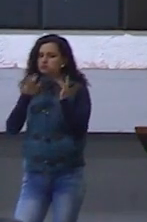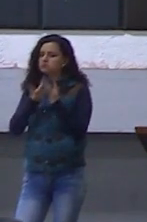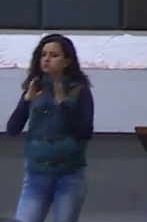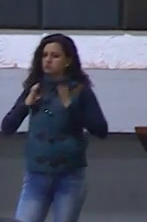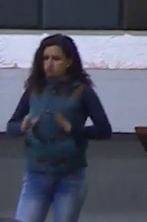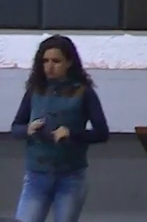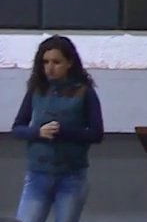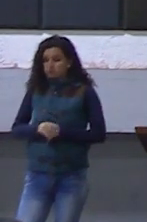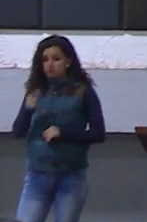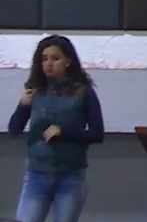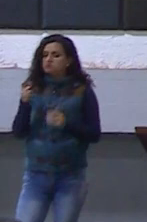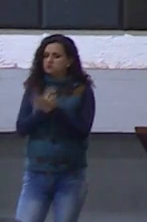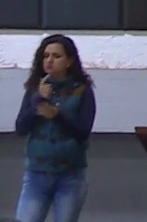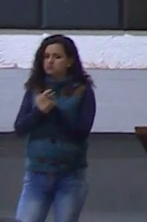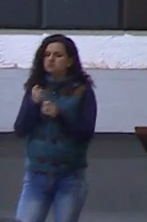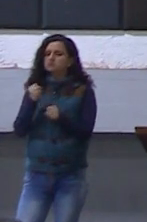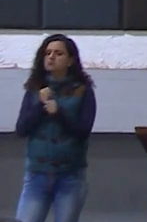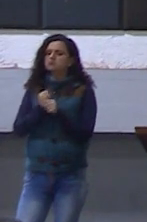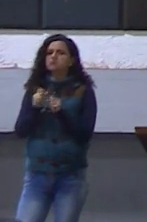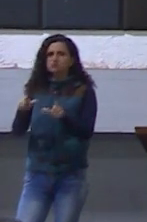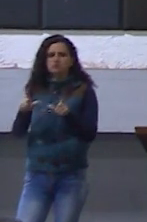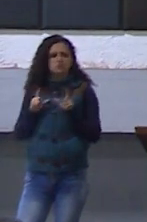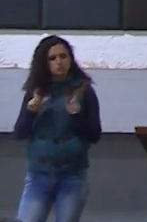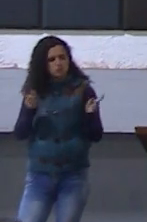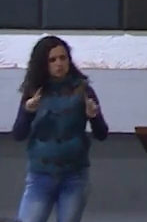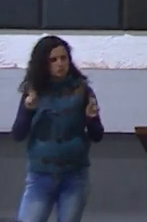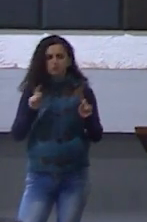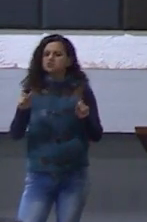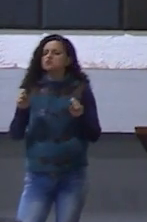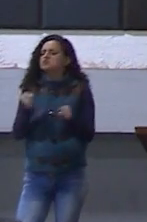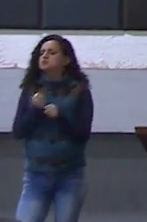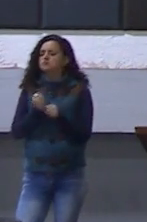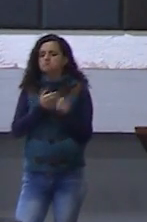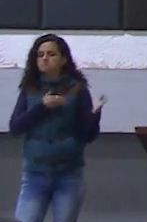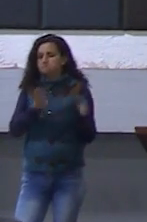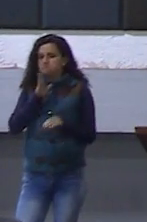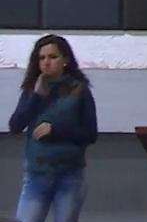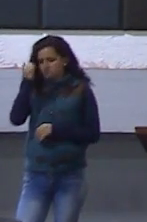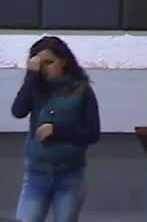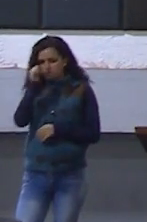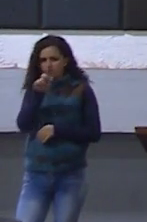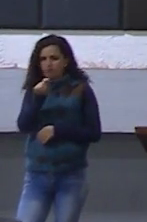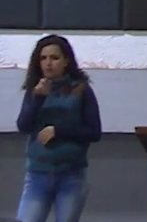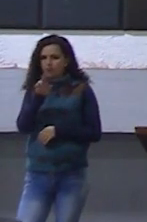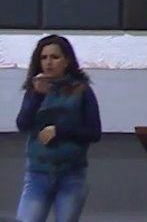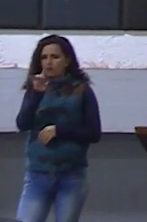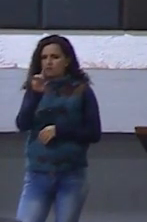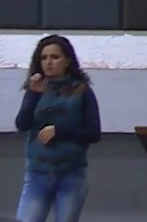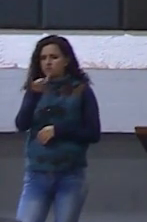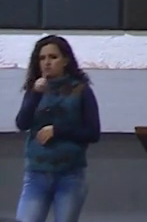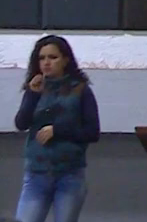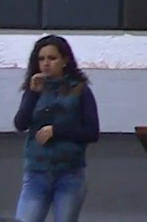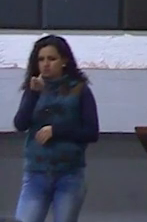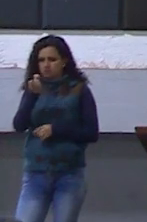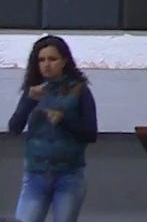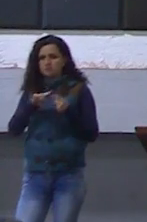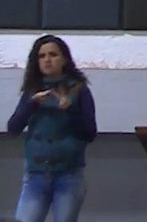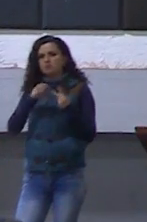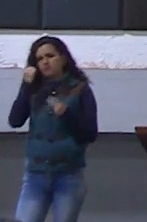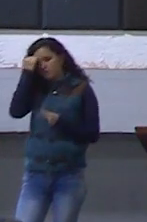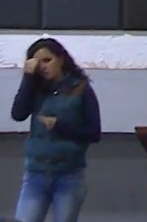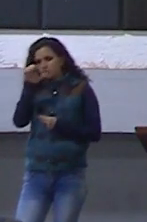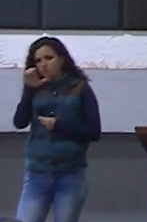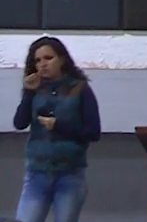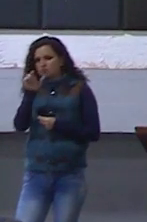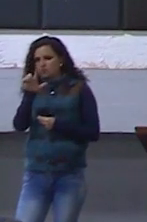un trabajo de grado que hicimos con el profesor de grado de curso con el profesor freddy amazó rezo carlos ramírez nos dividimos el